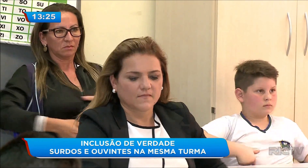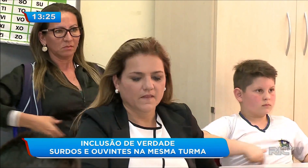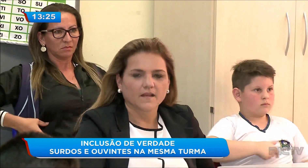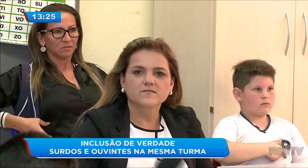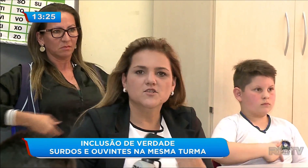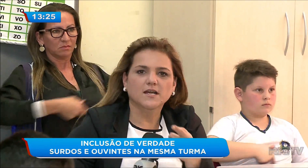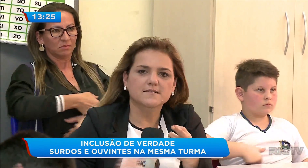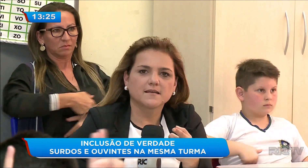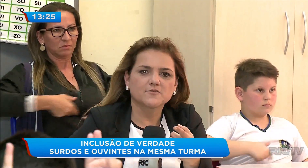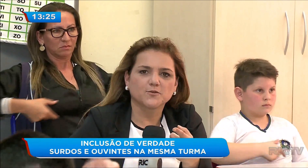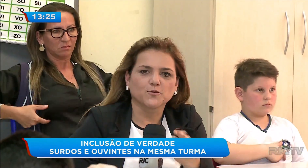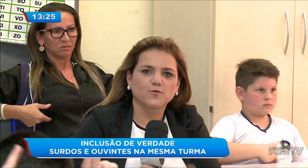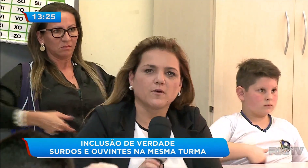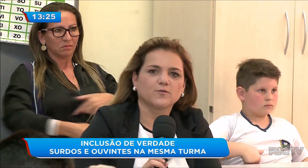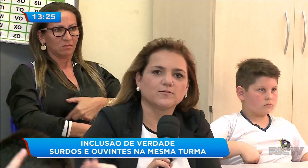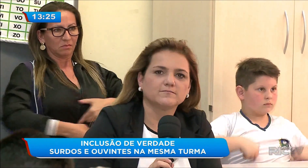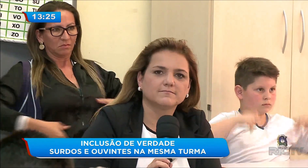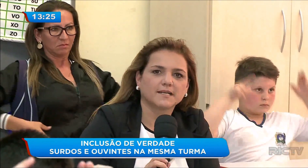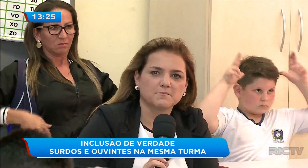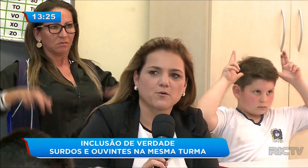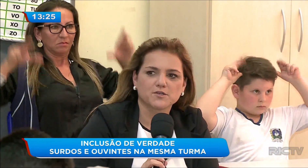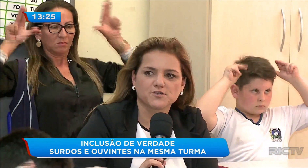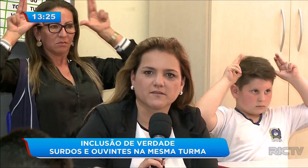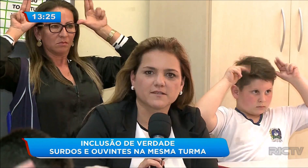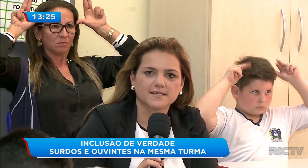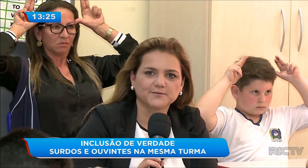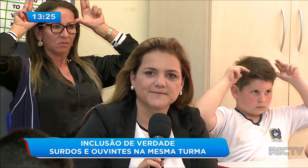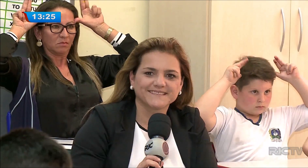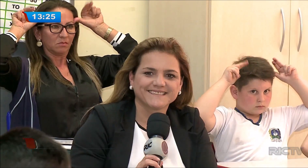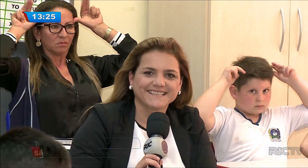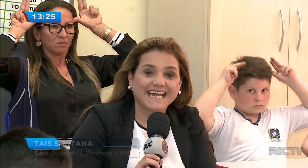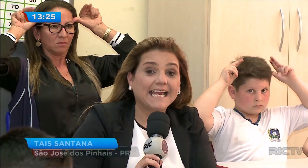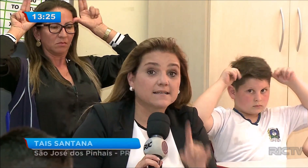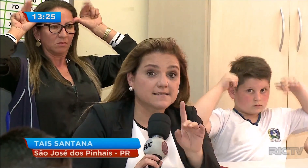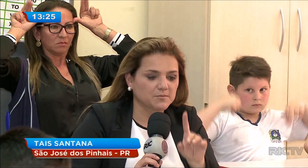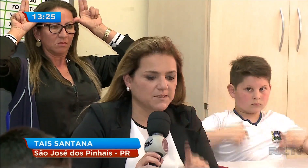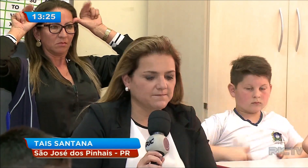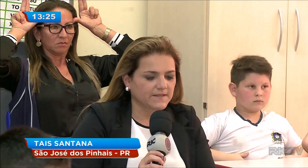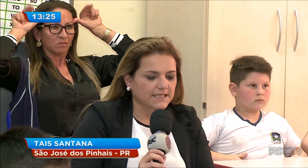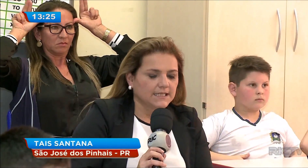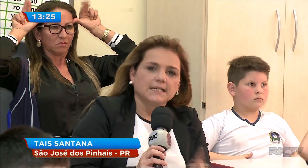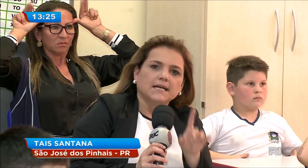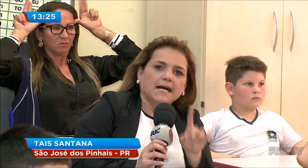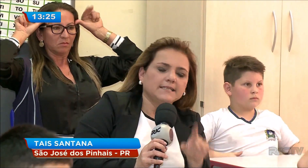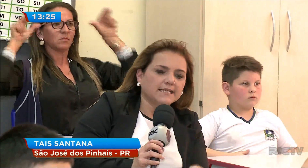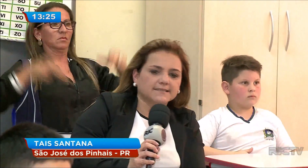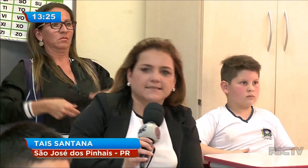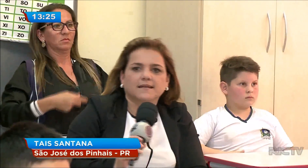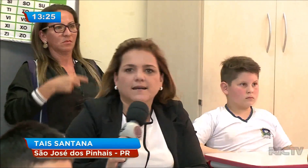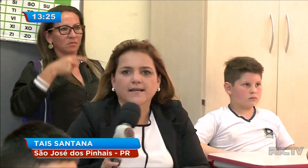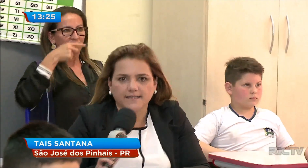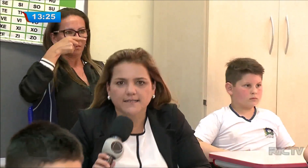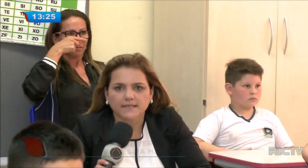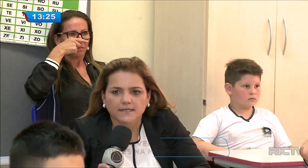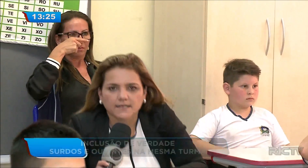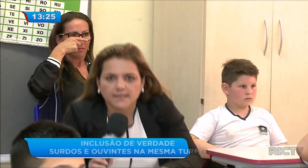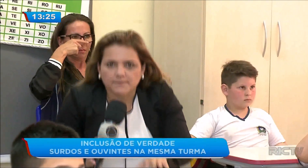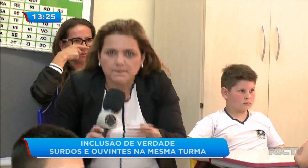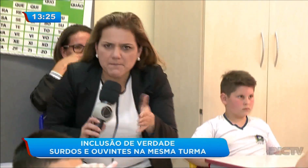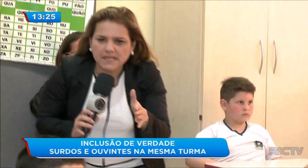Você de casa aí adivinhou qual animal a gente tá fazendo? É a zebra. Aliás, aqui, em